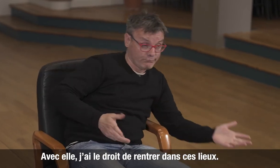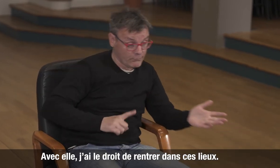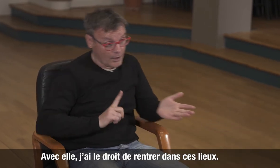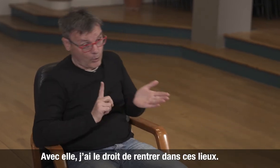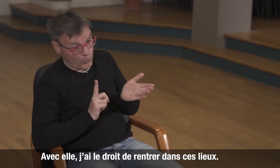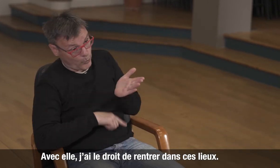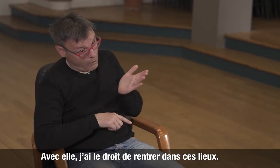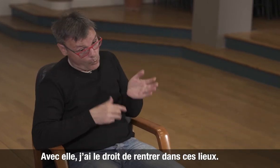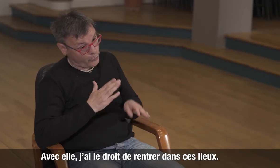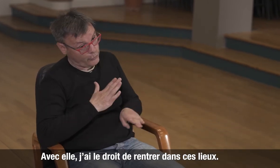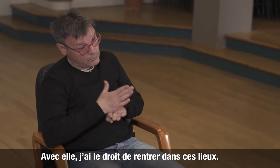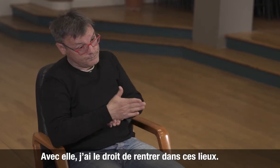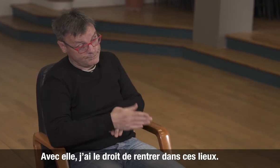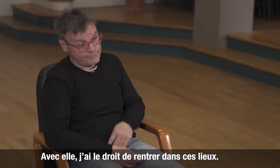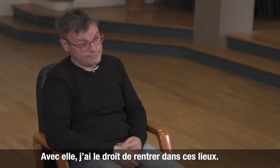Et donc, avec elle, j'ai le droit de rentrer dans ces lieux.